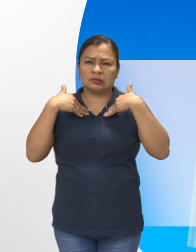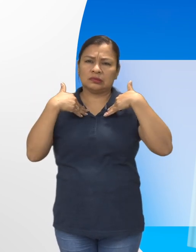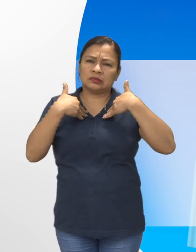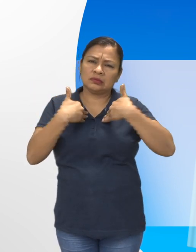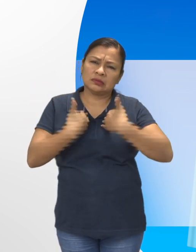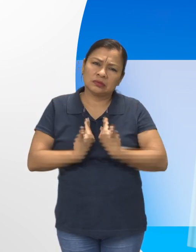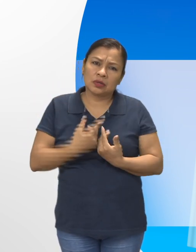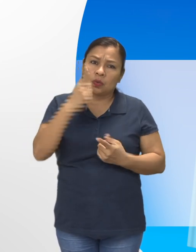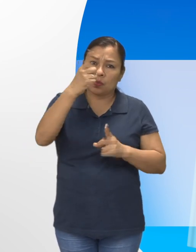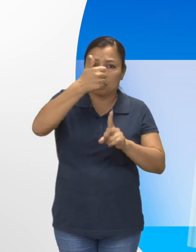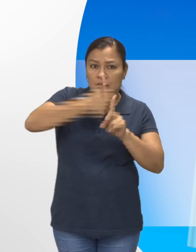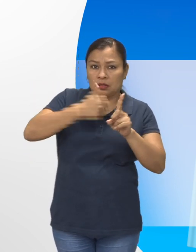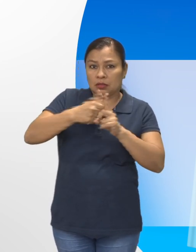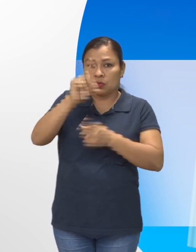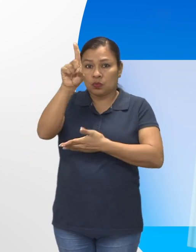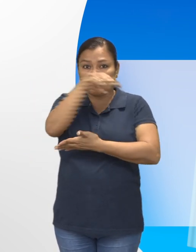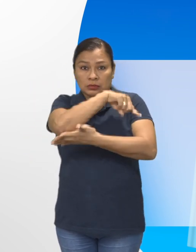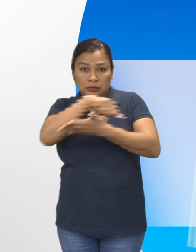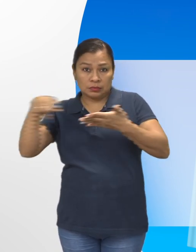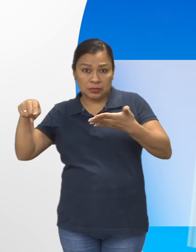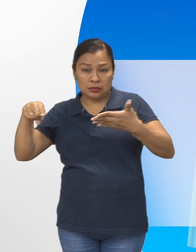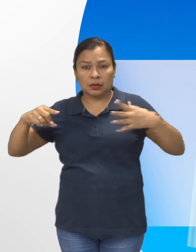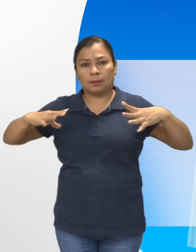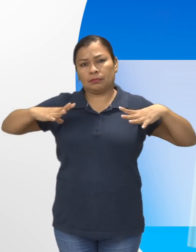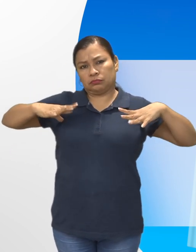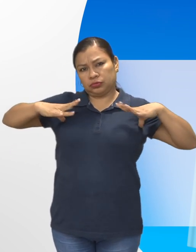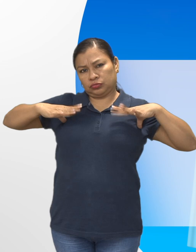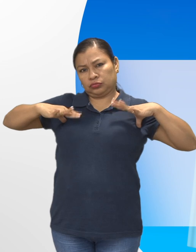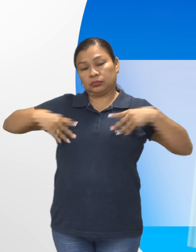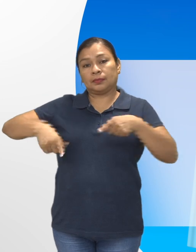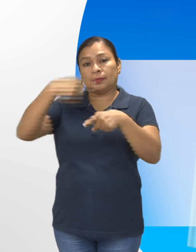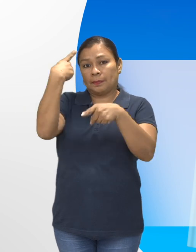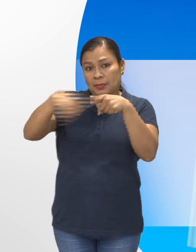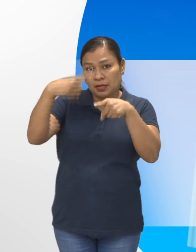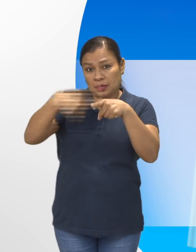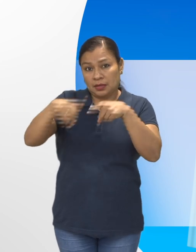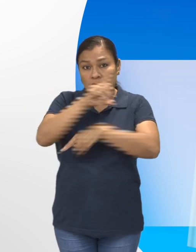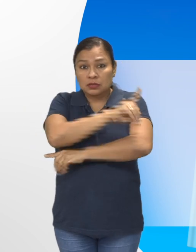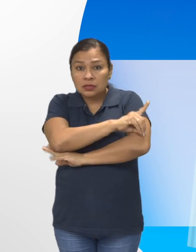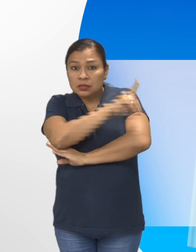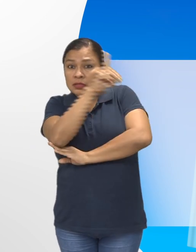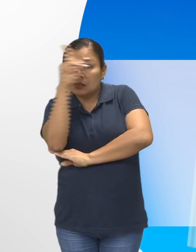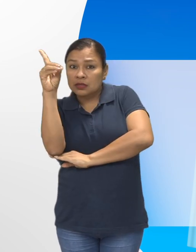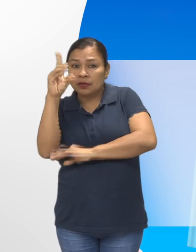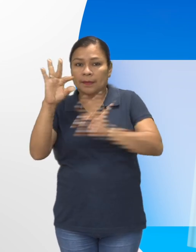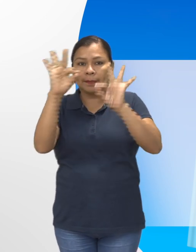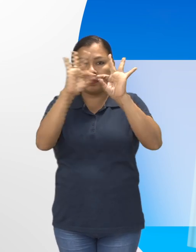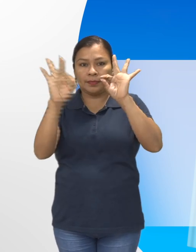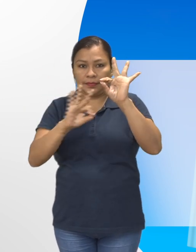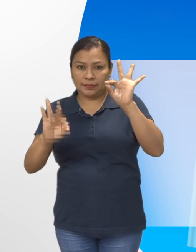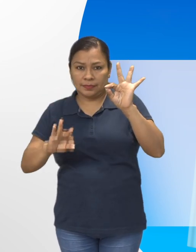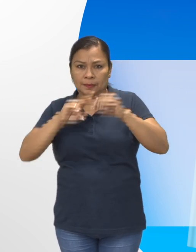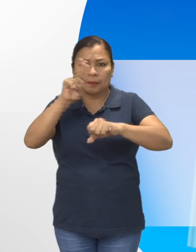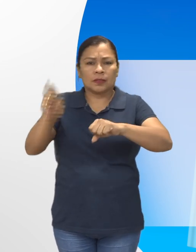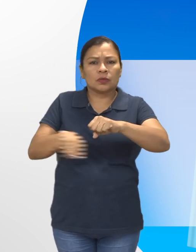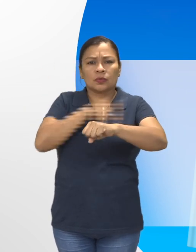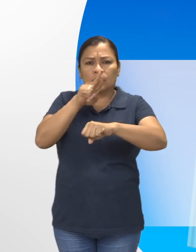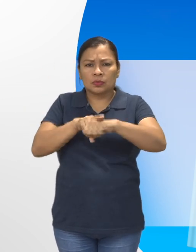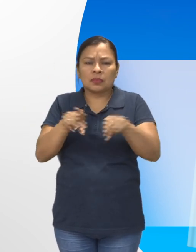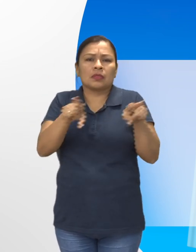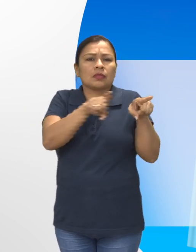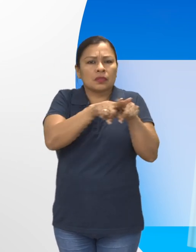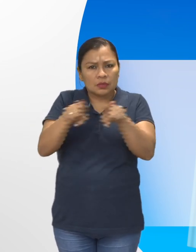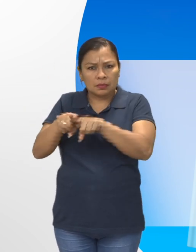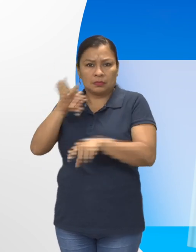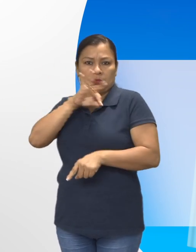5. Jornada laboral de 8 horas, descanso semanal, vacaciones, remuneración por los días feriados